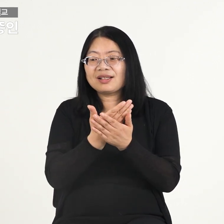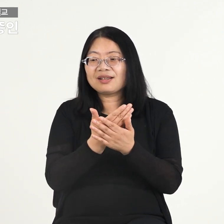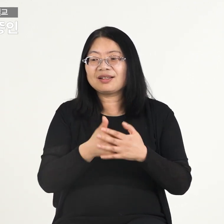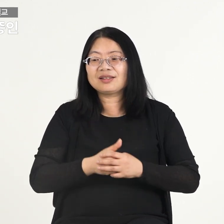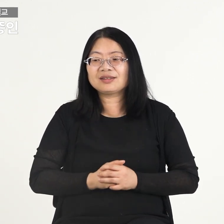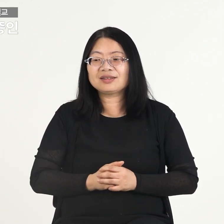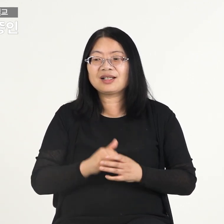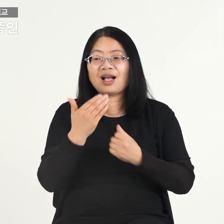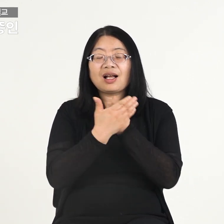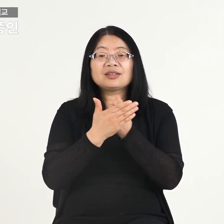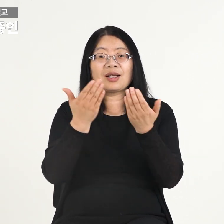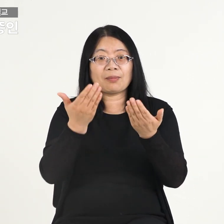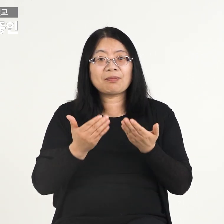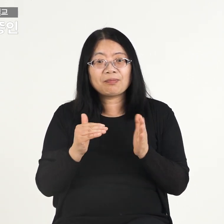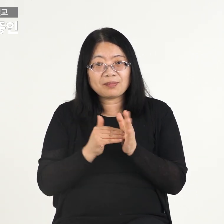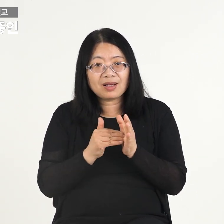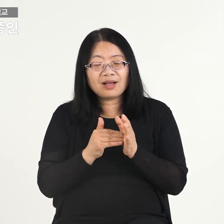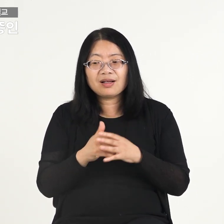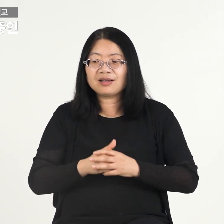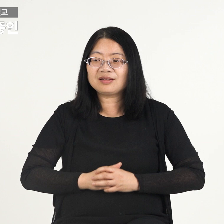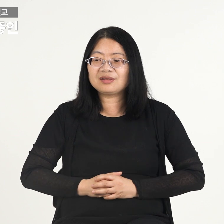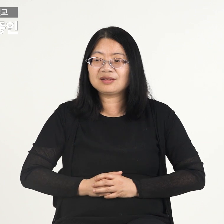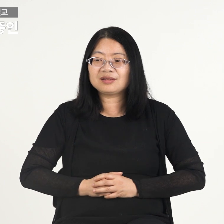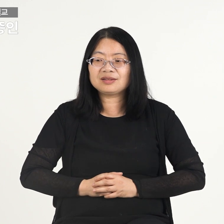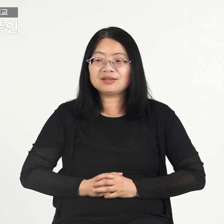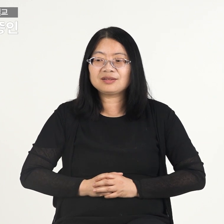하면서 은혜를 받았어요.